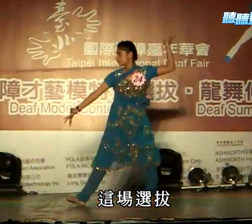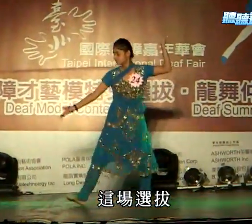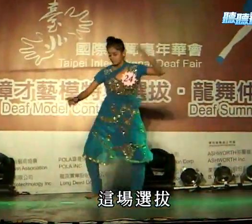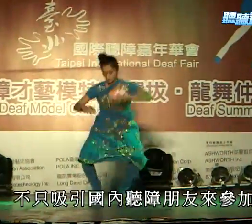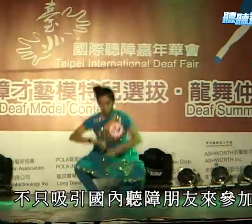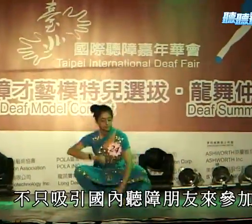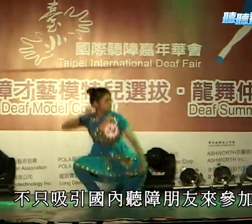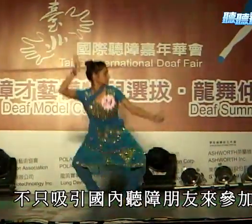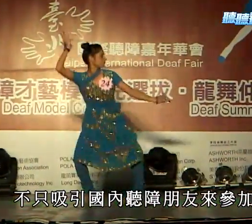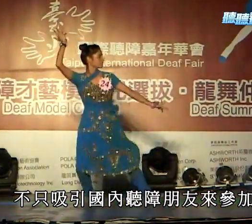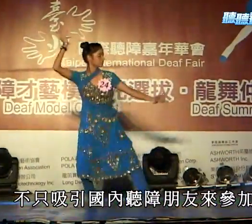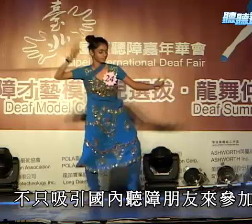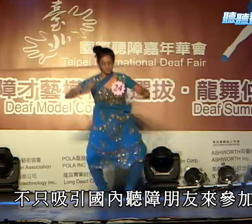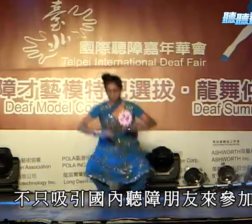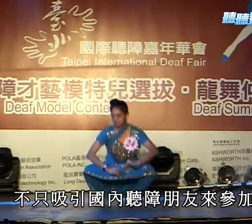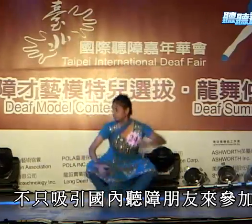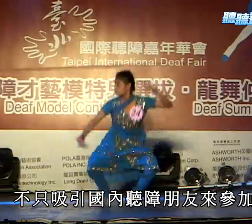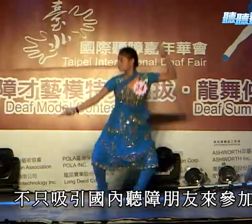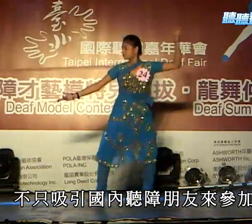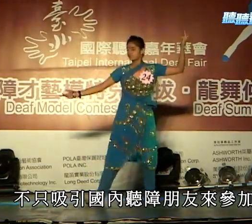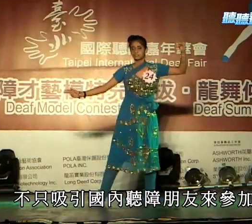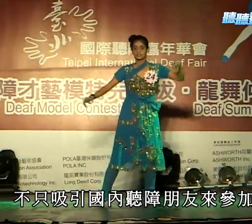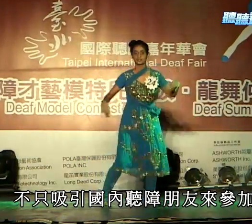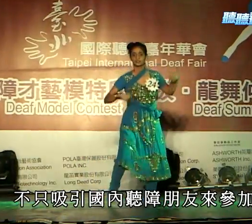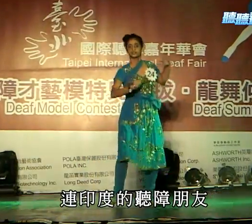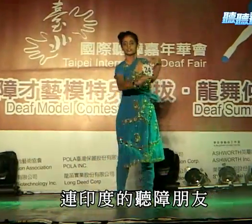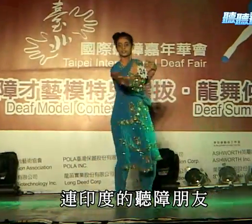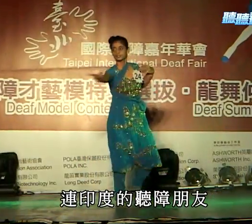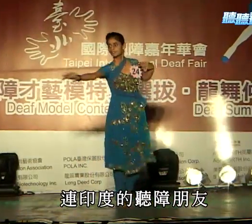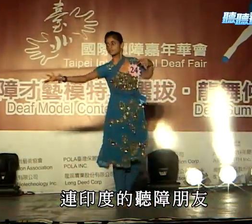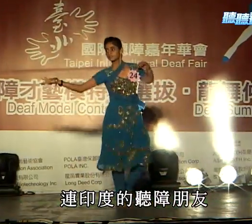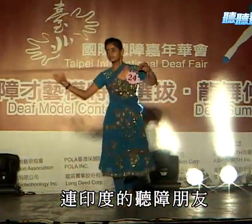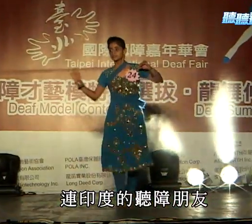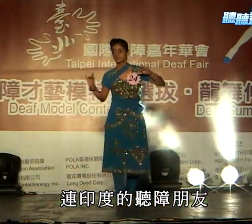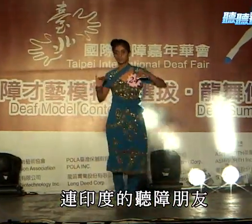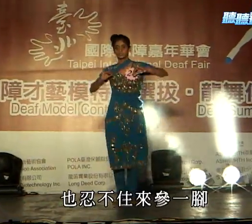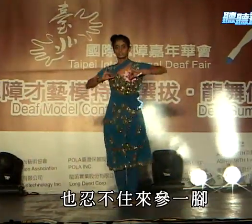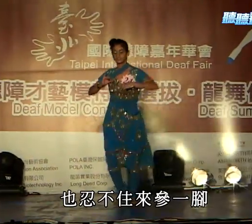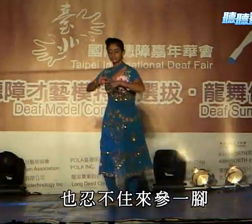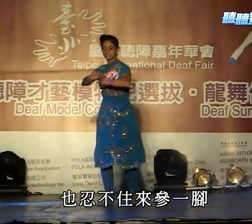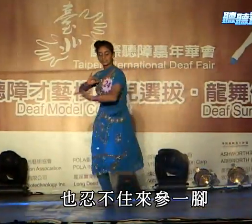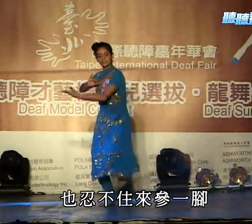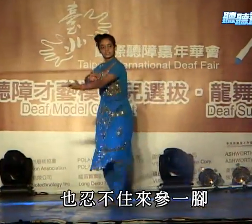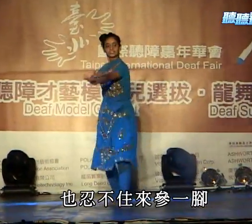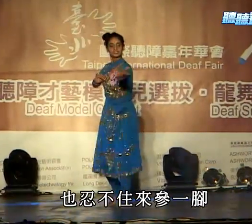不只吸引国内听障朋友来参加，连印度的听障朋友也忍不住来参与他。